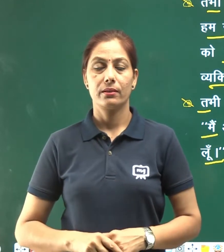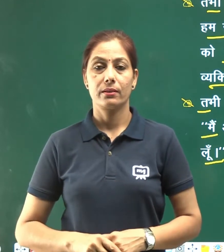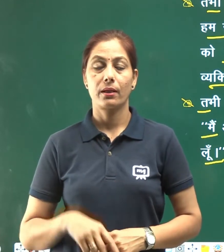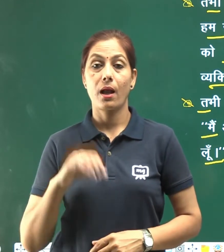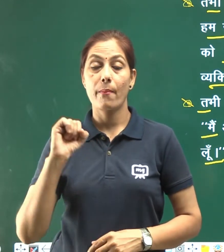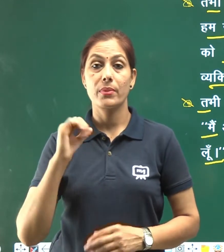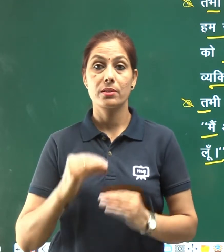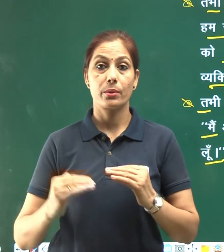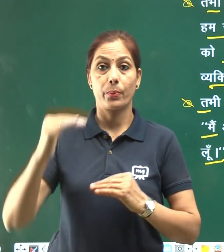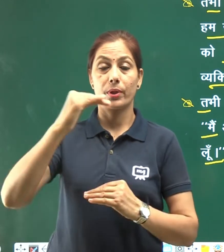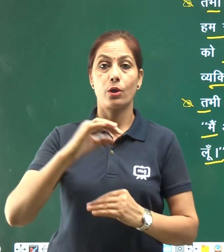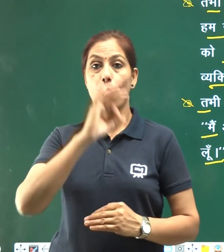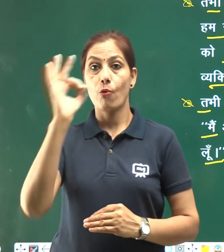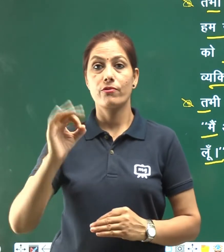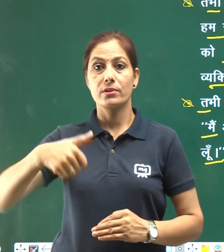अपने से बड़े अधिकारी से